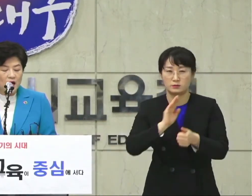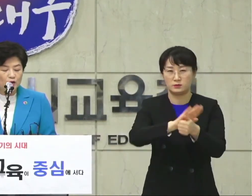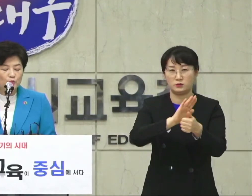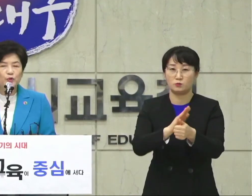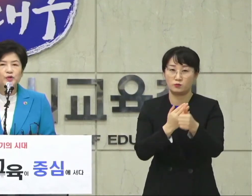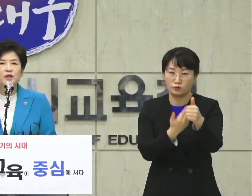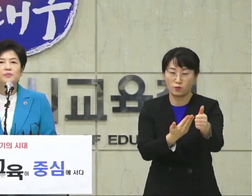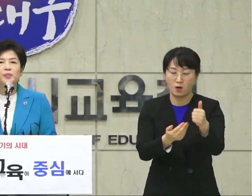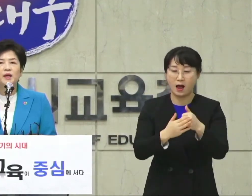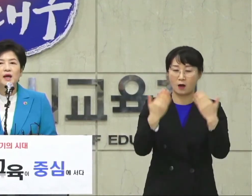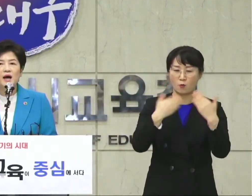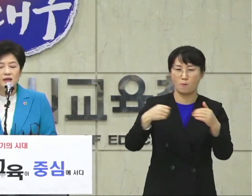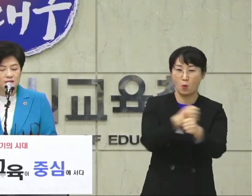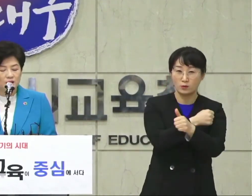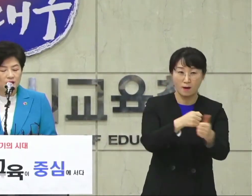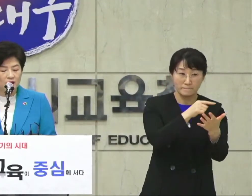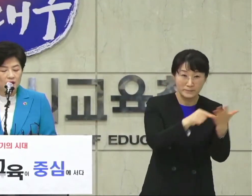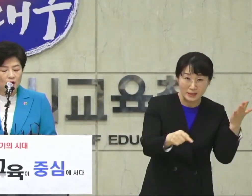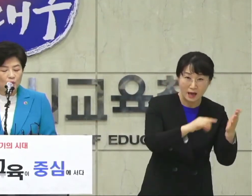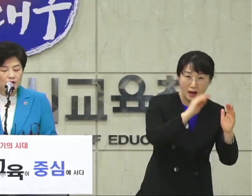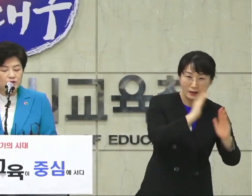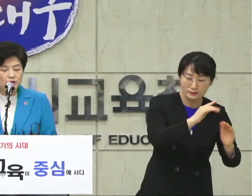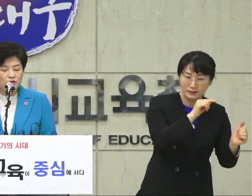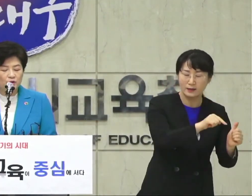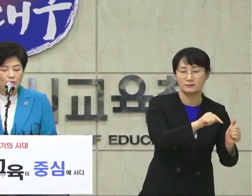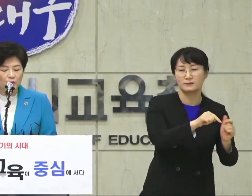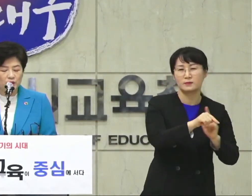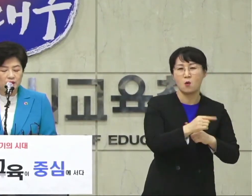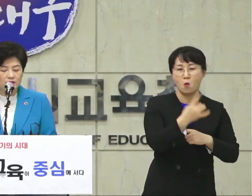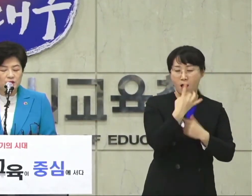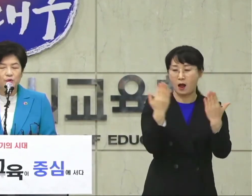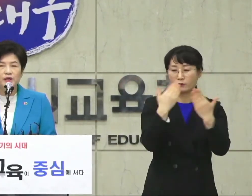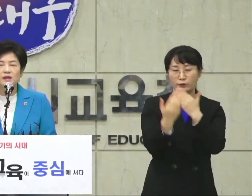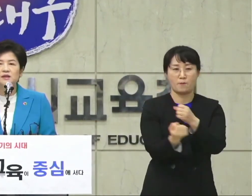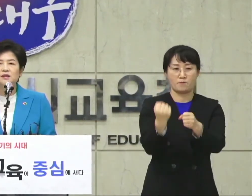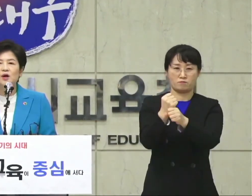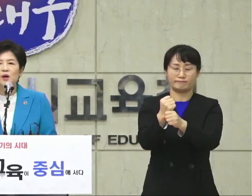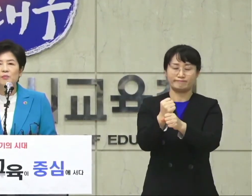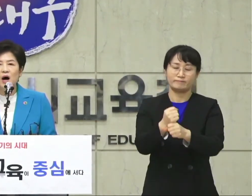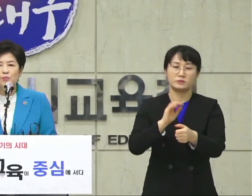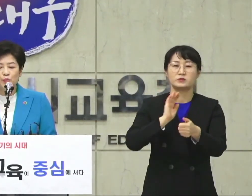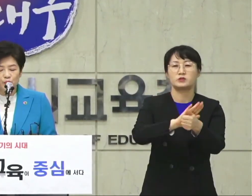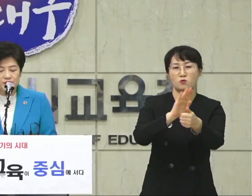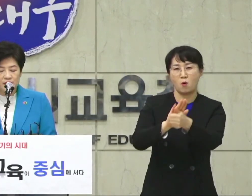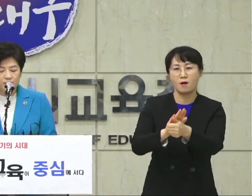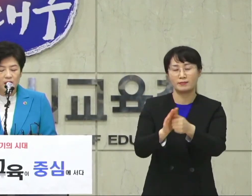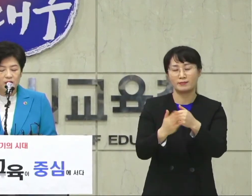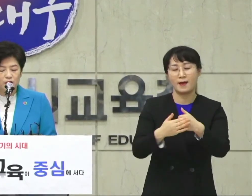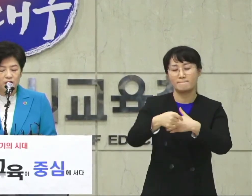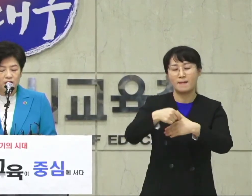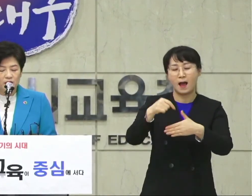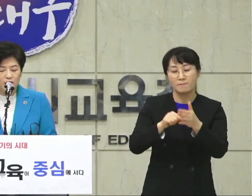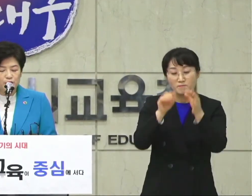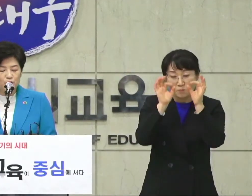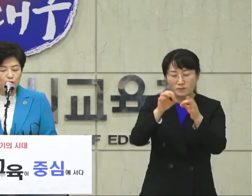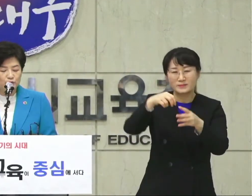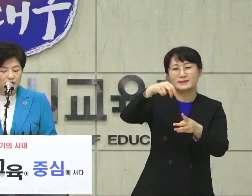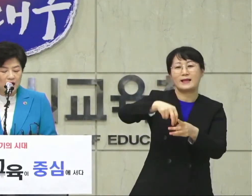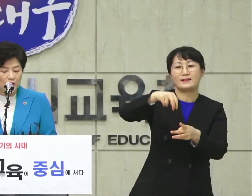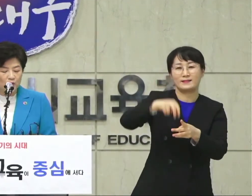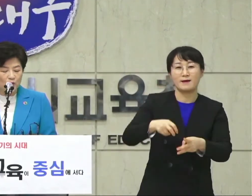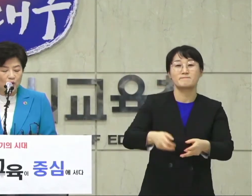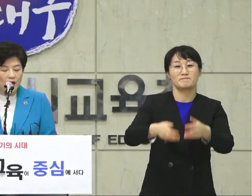제공, 학교폭력 피해 학생의 원적교 복귀를 지원하는 마음본 센터를